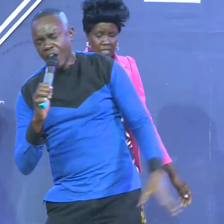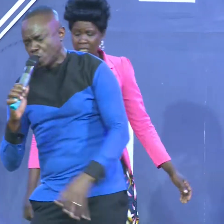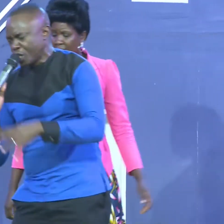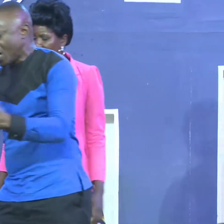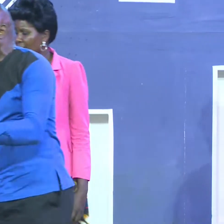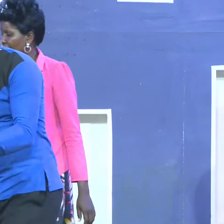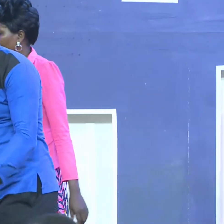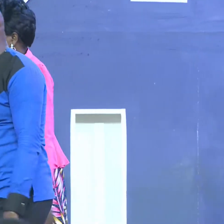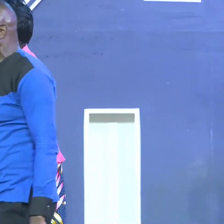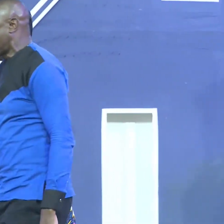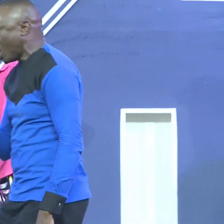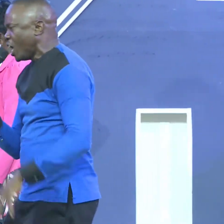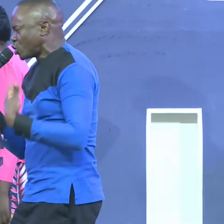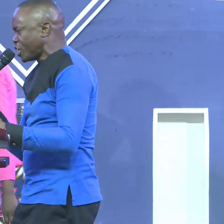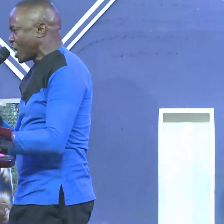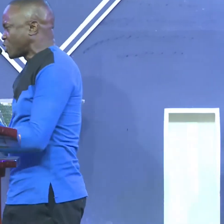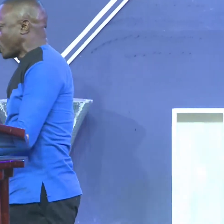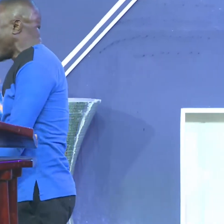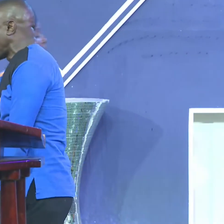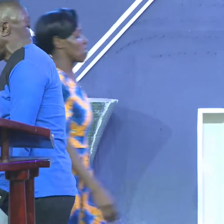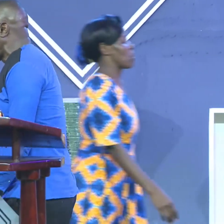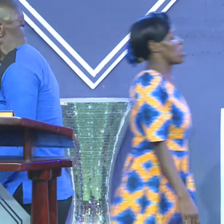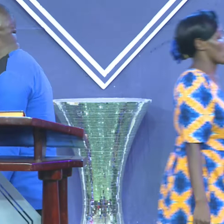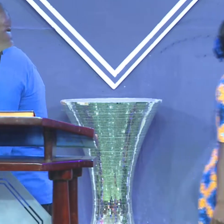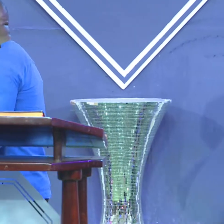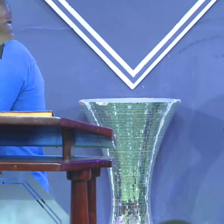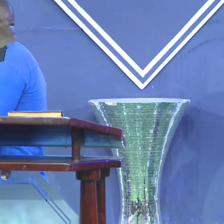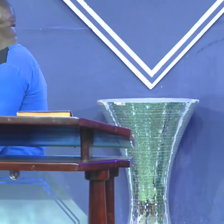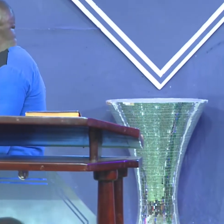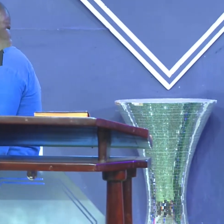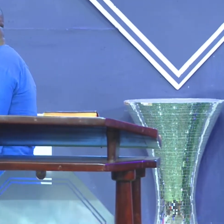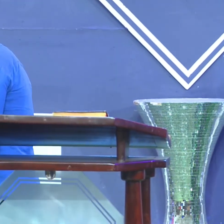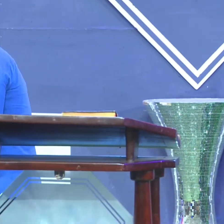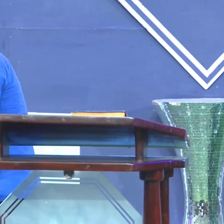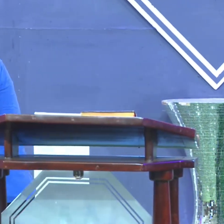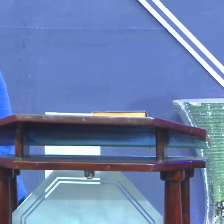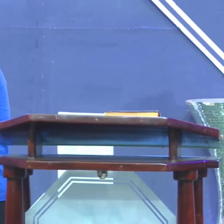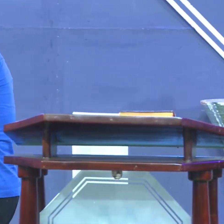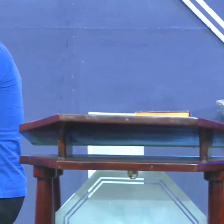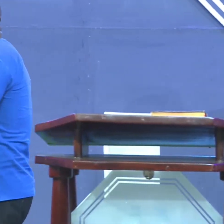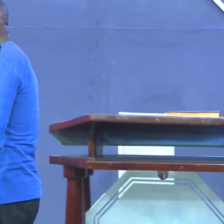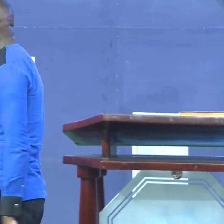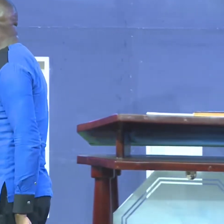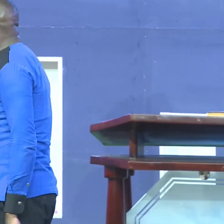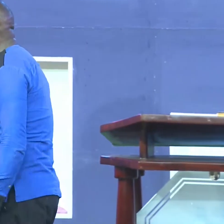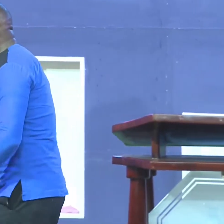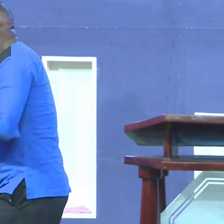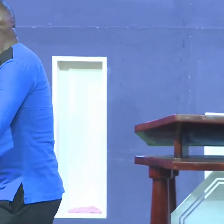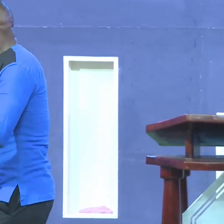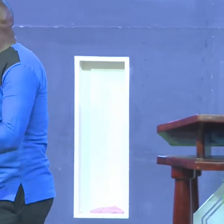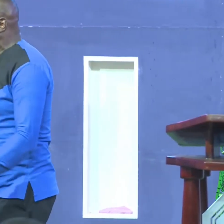katonda Tulina katonda chusa Tulina katonda tutolosa Tulina katonda tuyamba Tuseri kwa